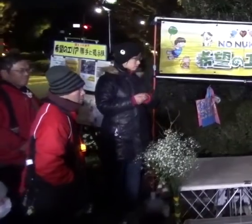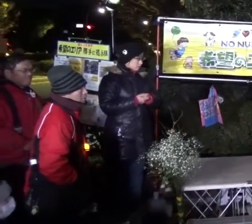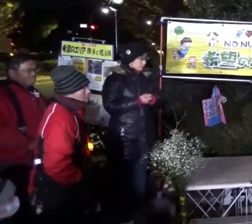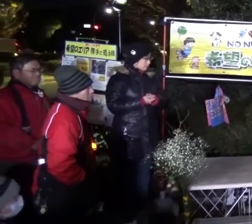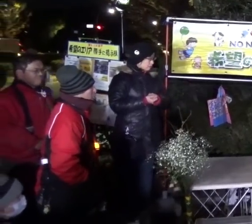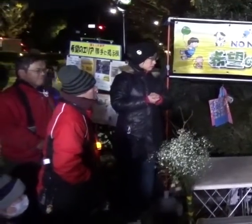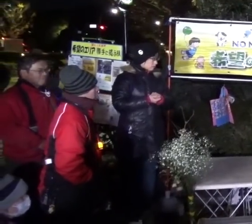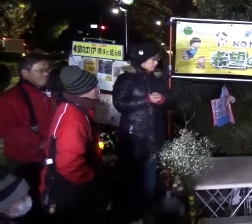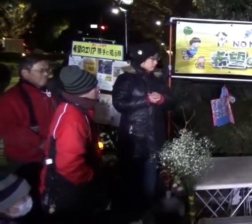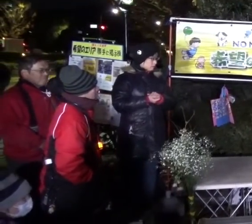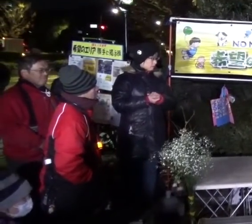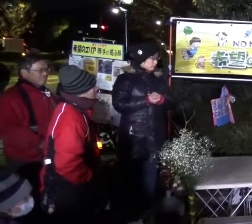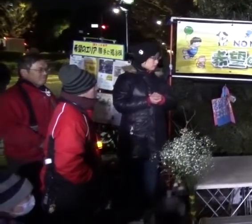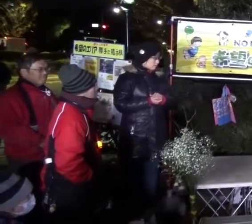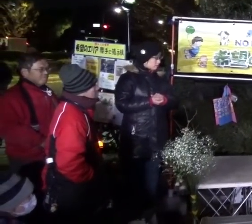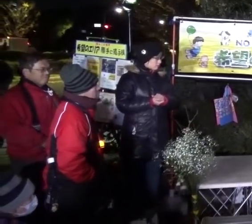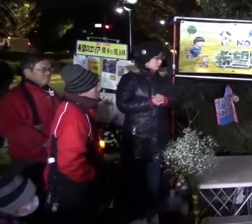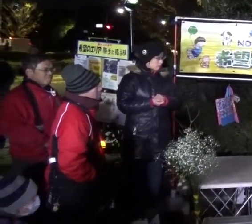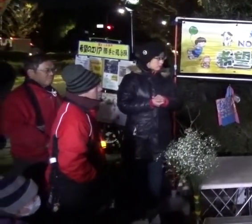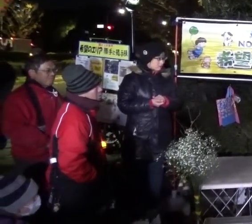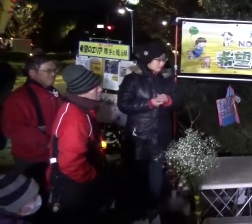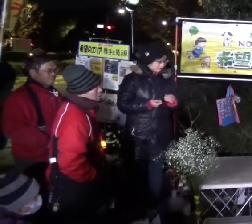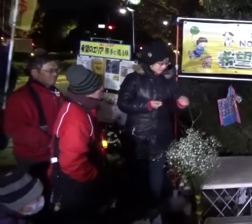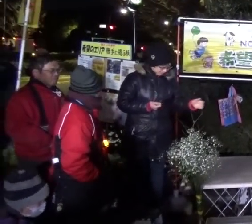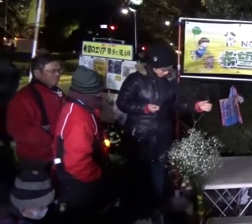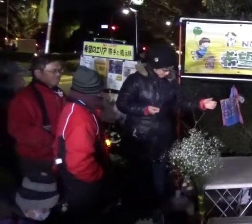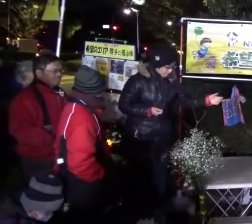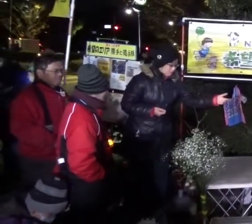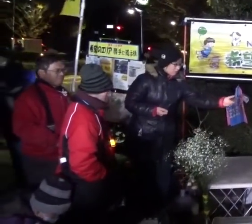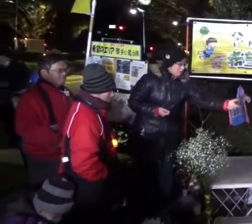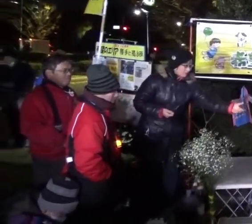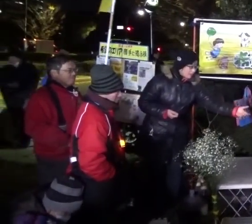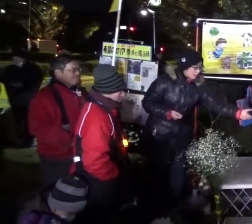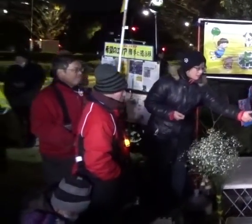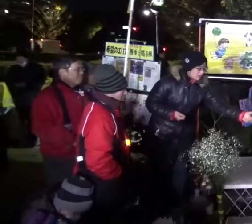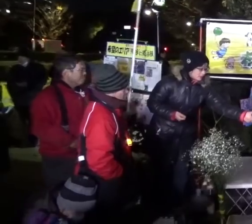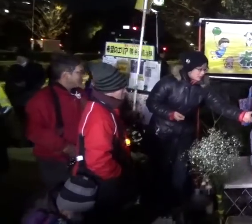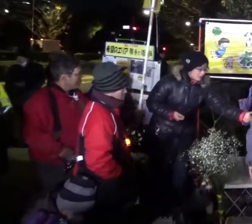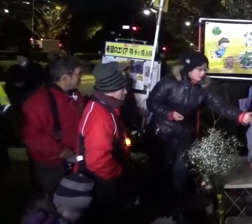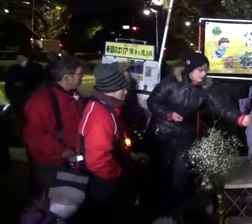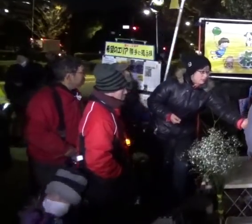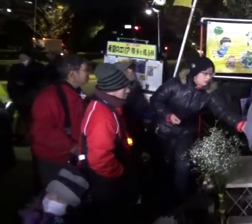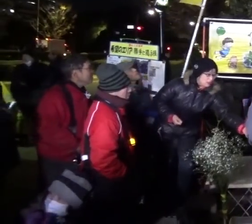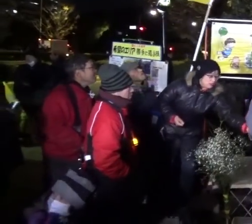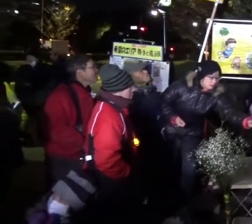らに、ごめん、登り見てた。すいません。